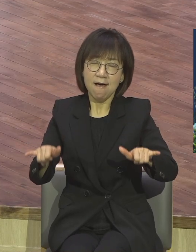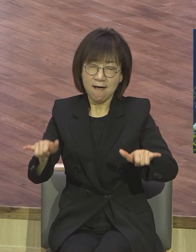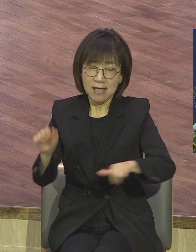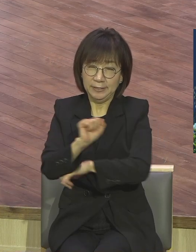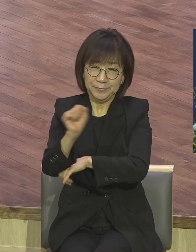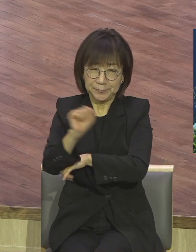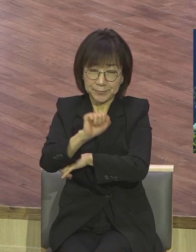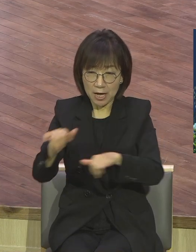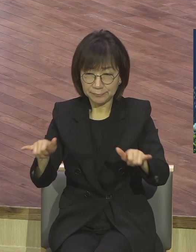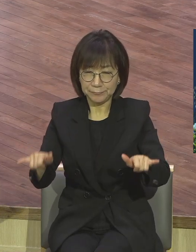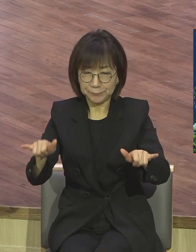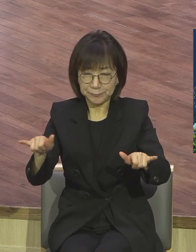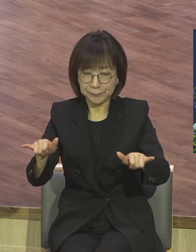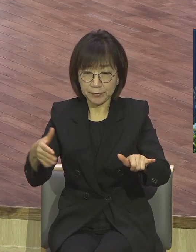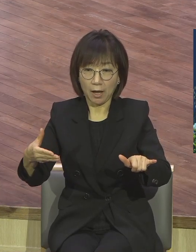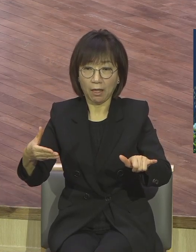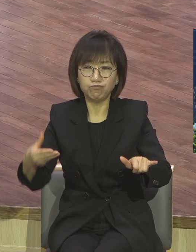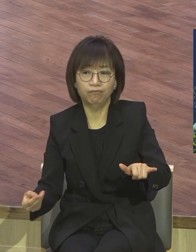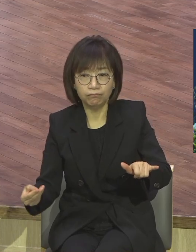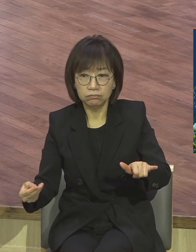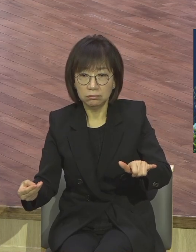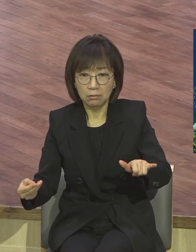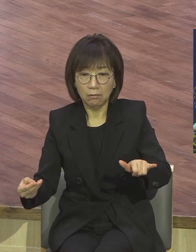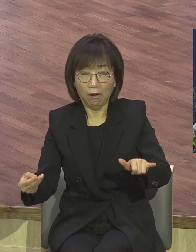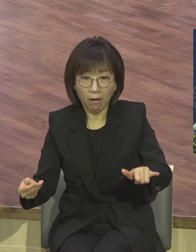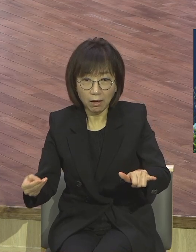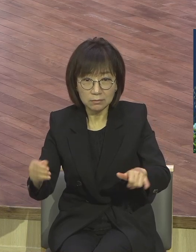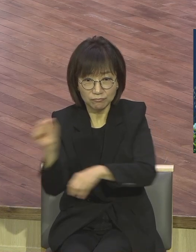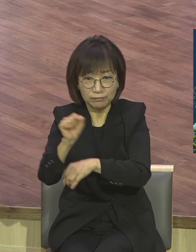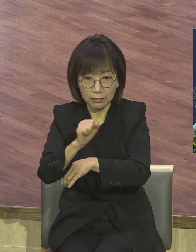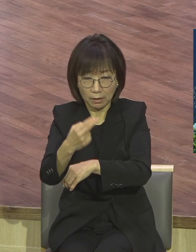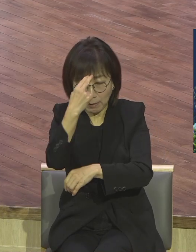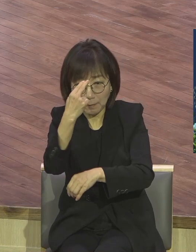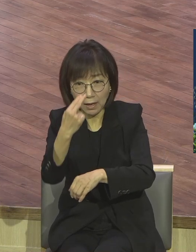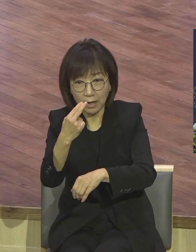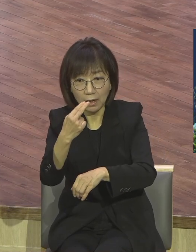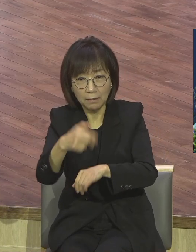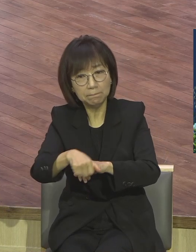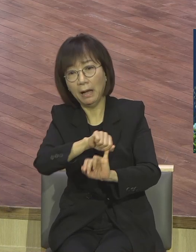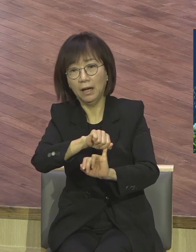나면 아무리 애를 써도 전진할 수가 없다.